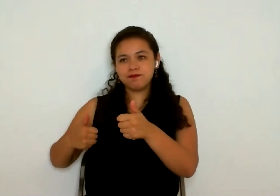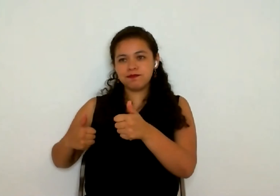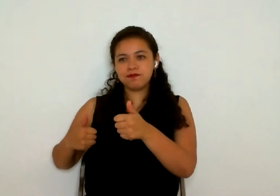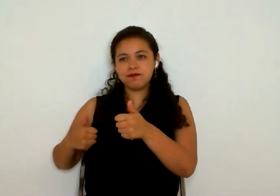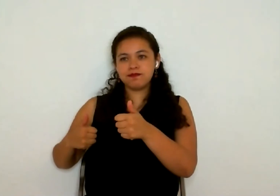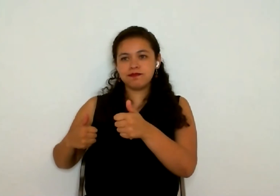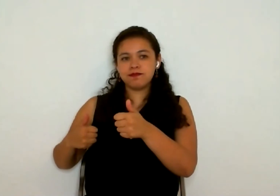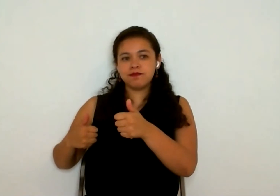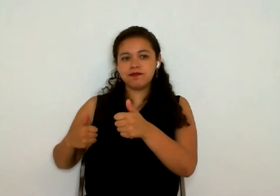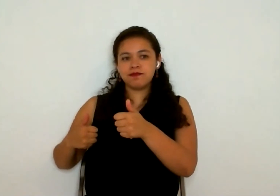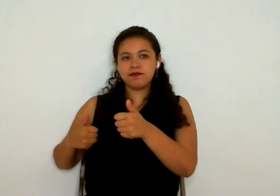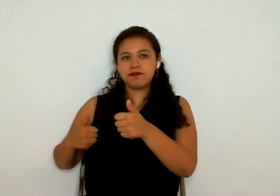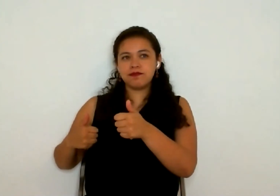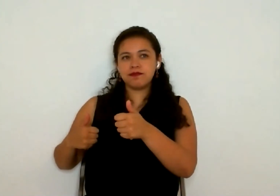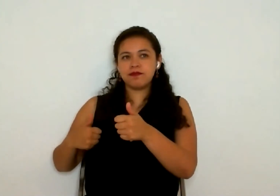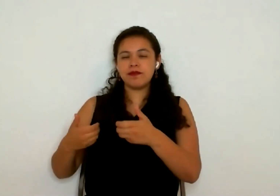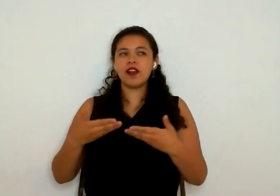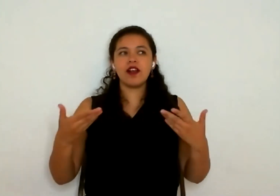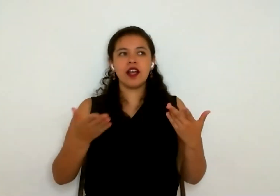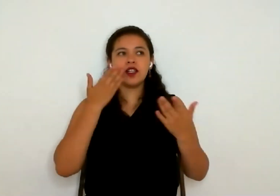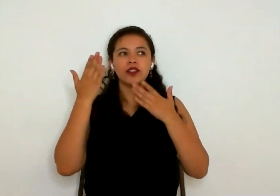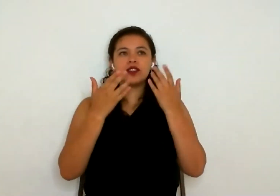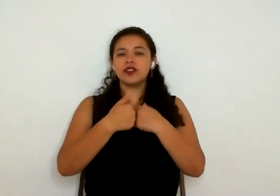lo que es ahora el estudio se hacer colombia